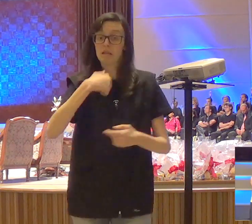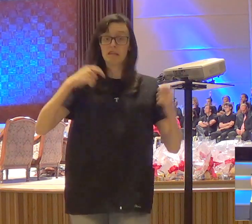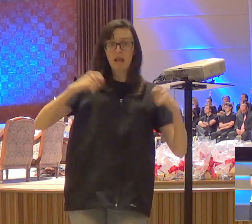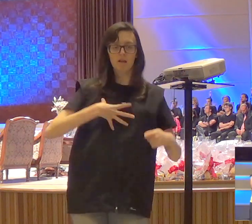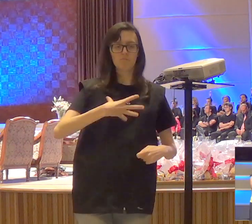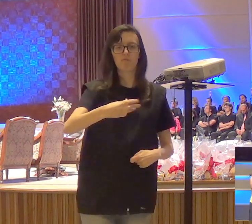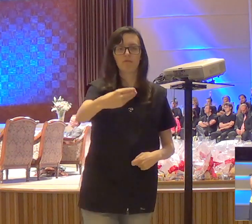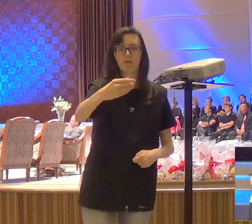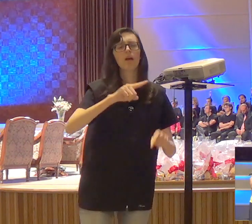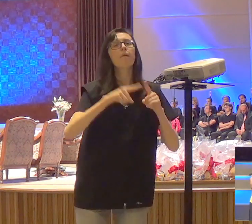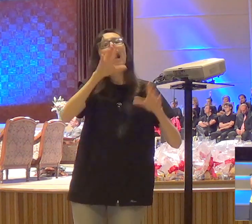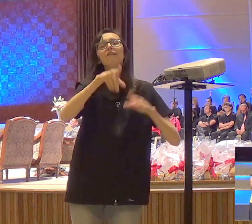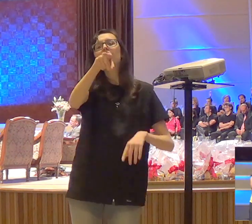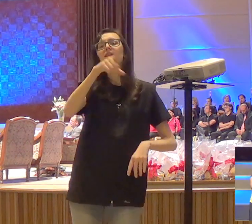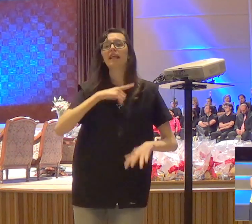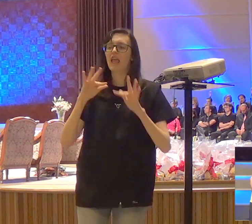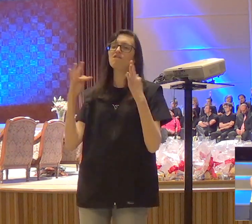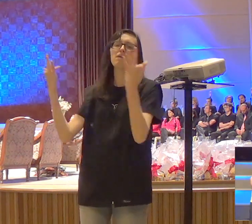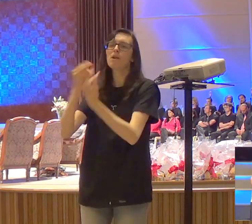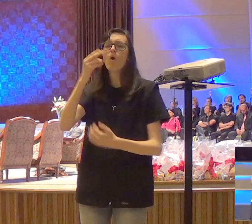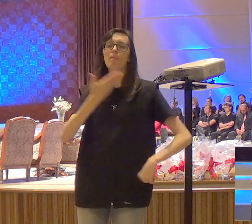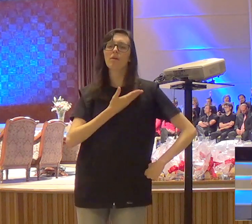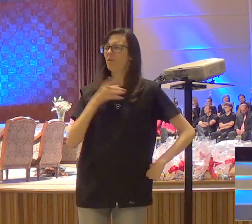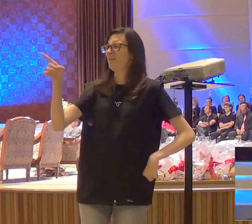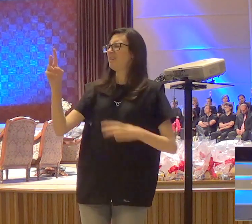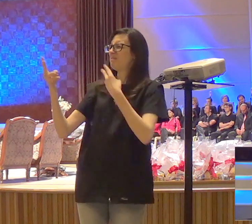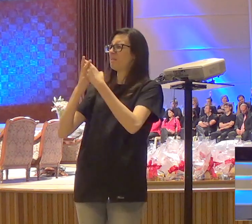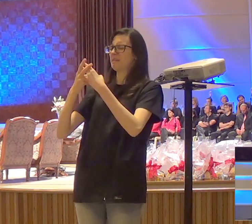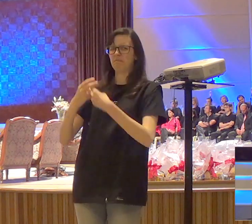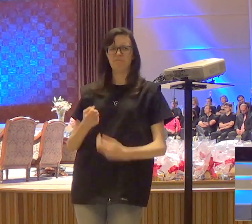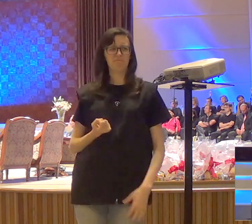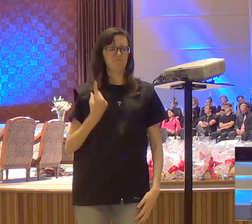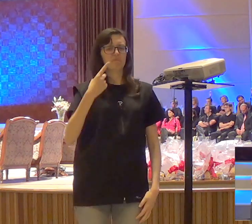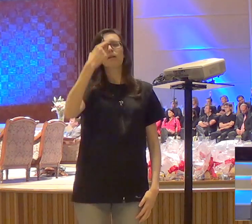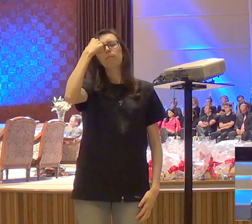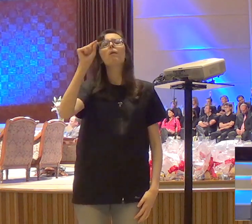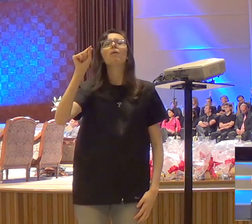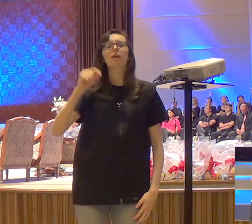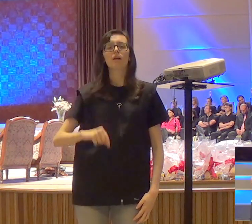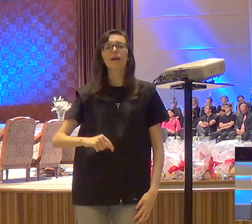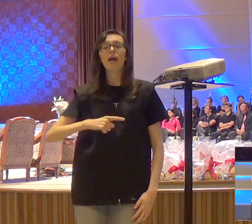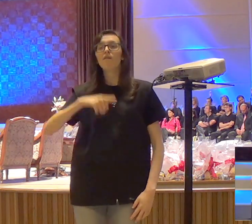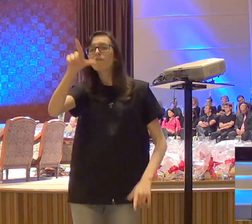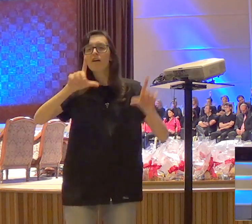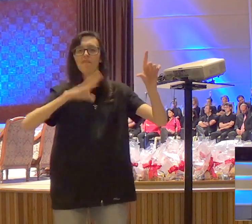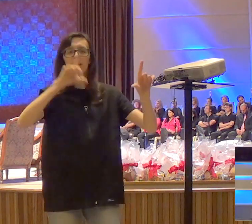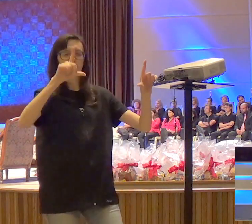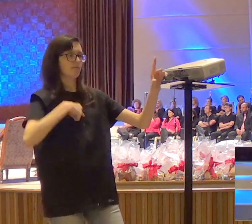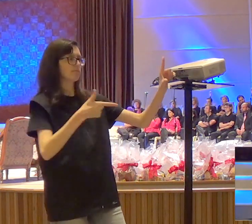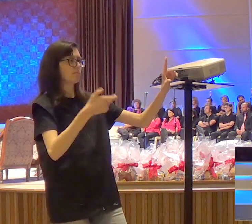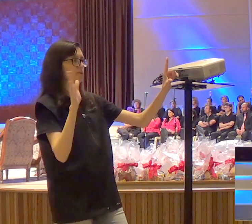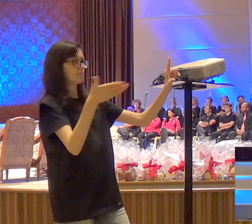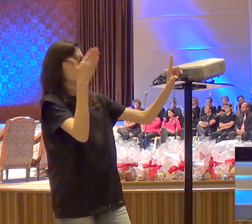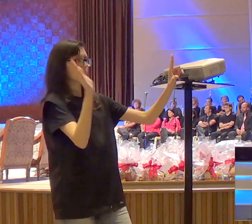das pessoas que foram para a prisão, que estão lá? What do you think of murderers? O que você pensa sobre os assassinos? Do you think that they should